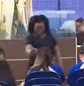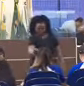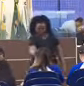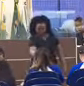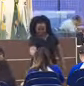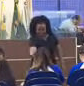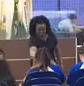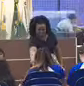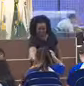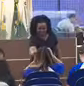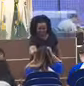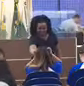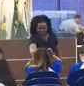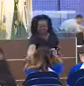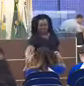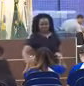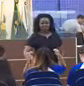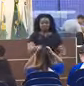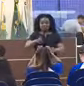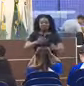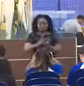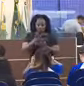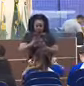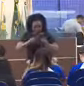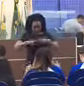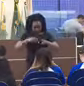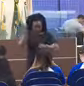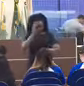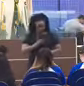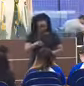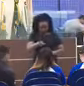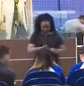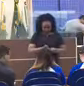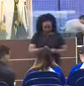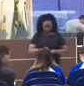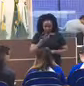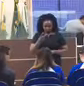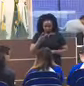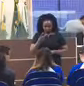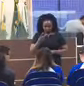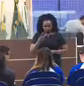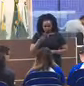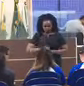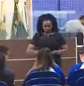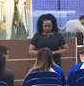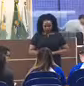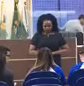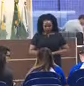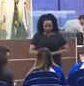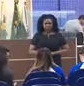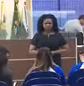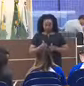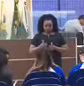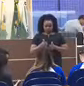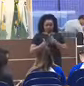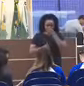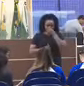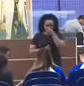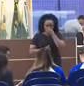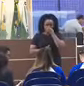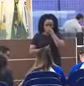ela é um pouco diferente das demais, porque o prefeito vem e faz praticamente uma prestação de contas do ano anterior. Boa